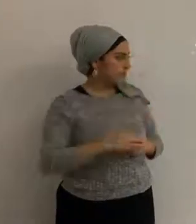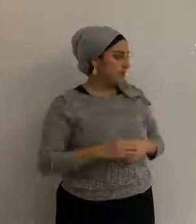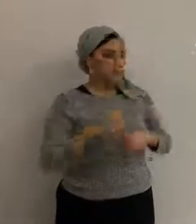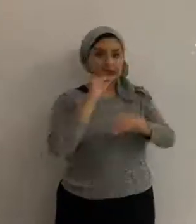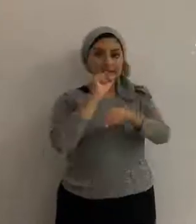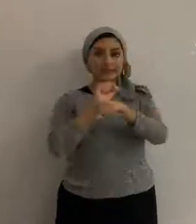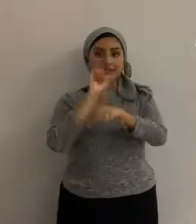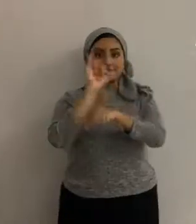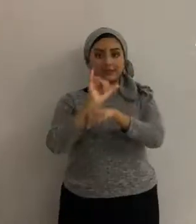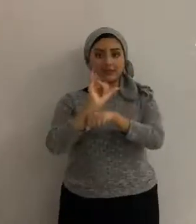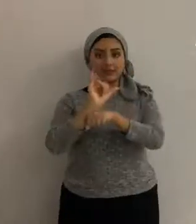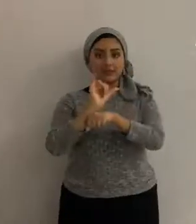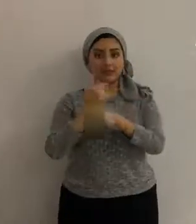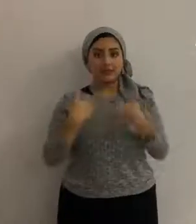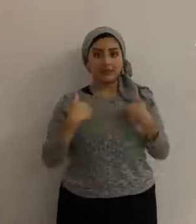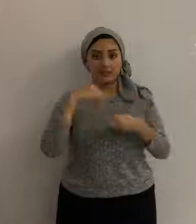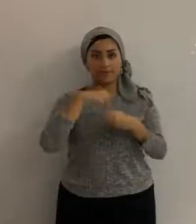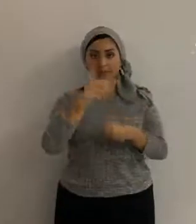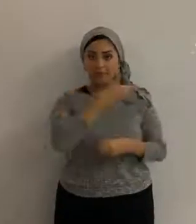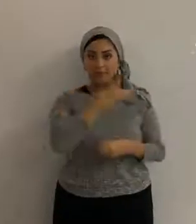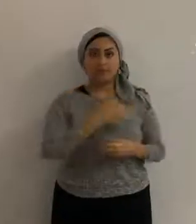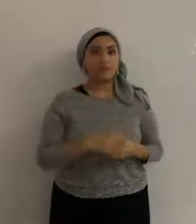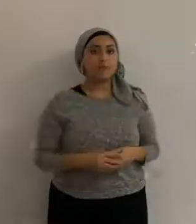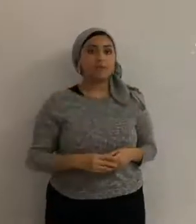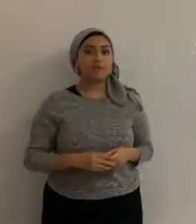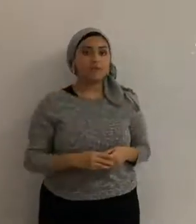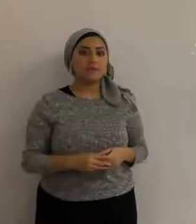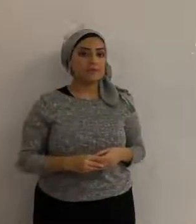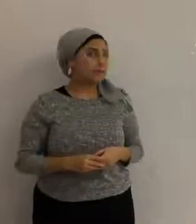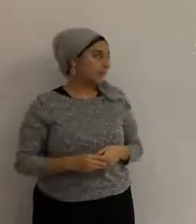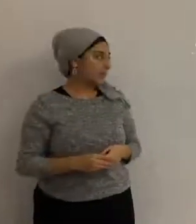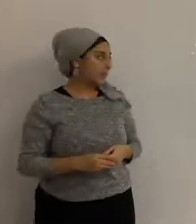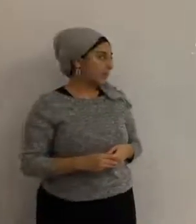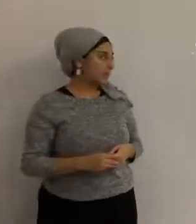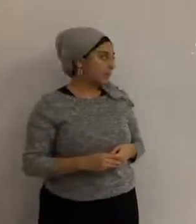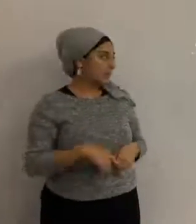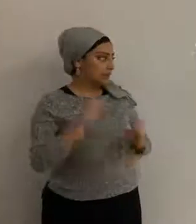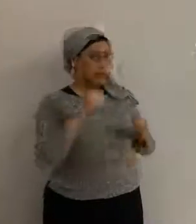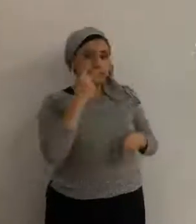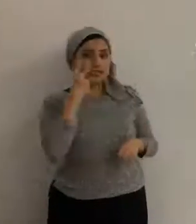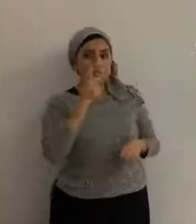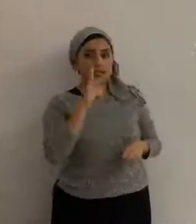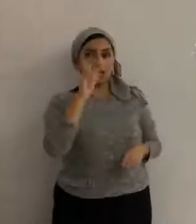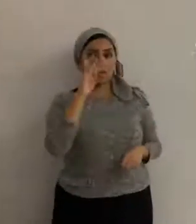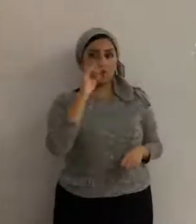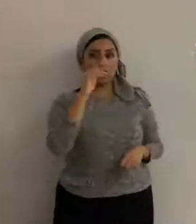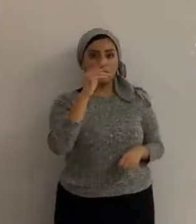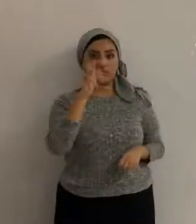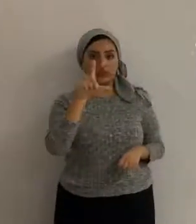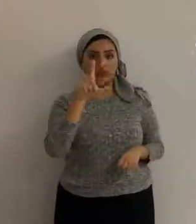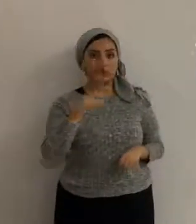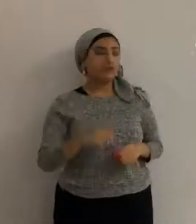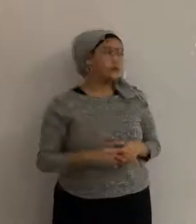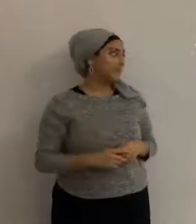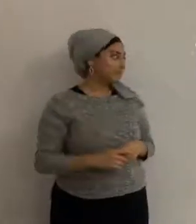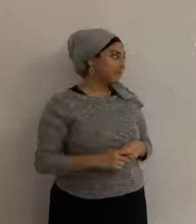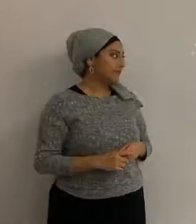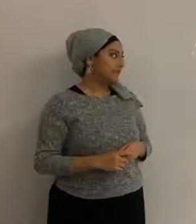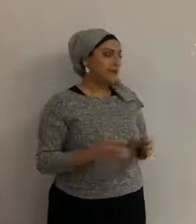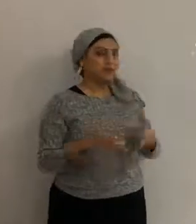sinagoga, digamos, esa sinagoga del lado izquierdo. Al fondo, a la derecha, tú ves el cótel, ¿de acuerdo? Eso es muy importante tomarlo